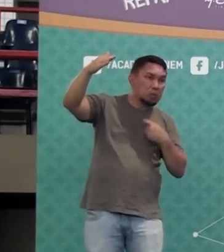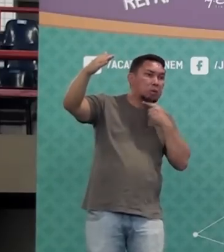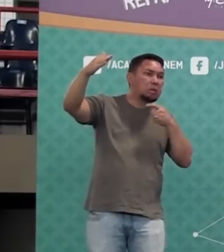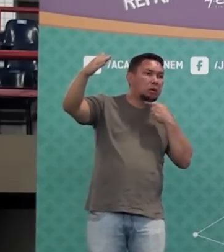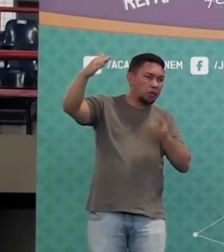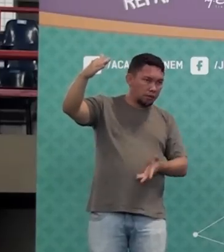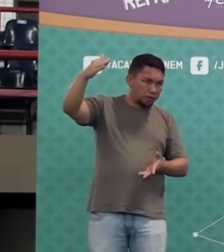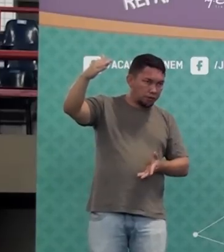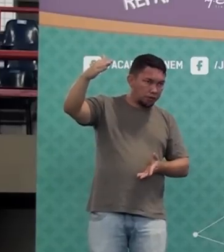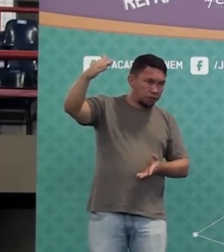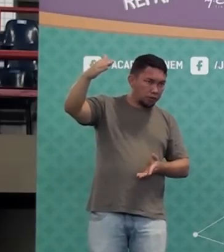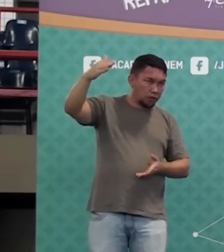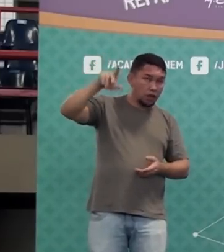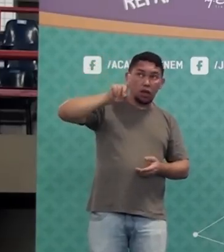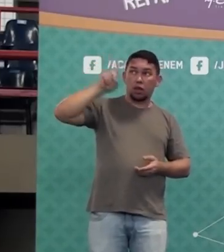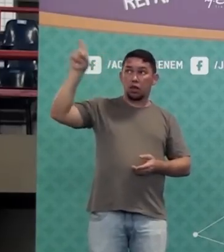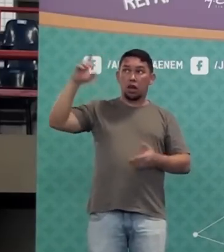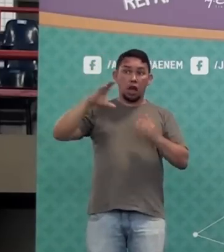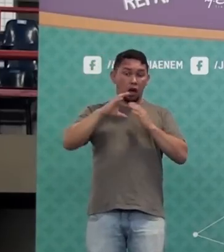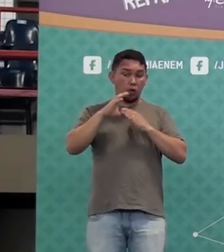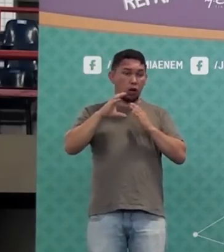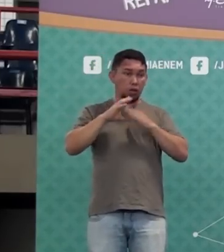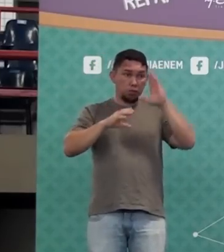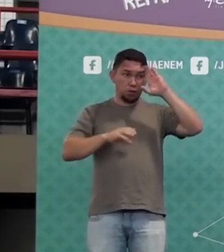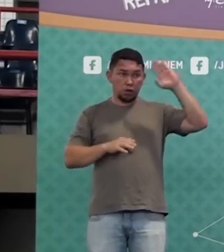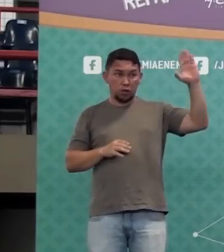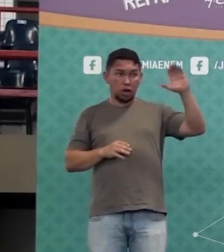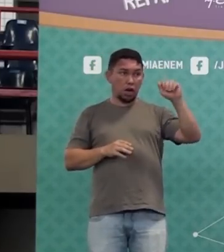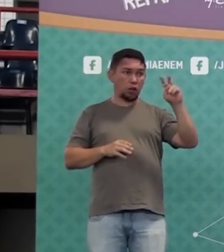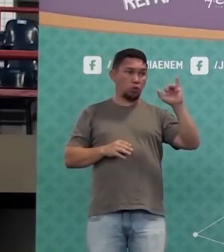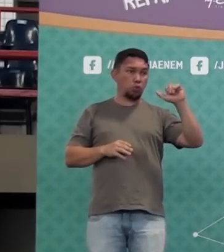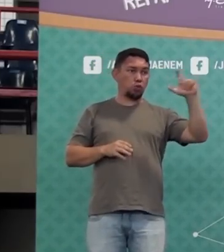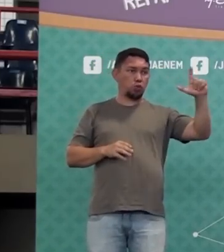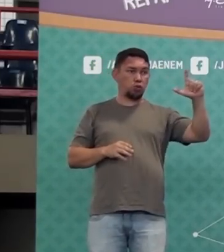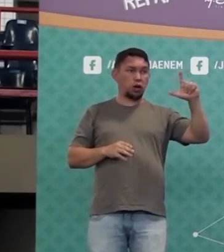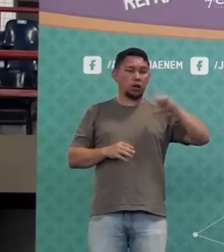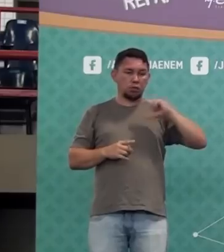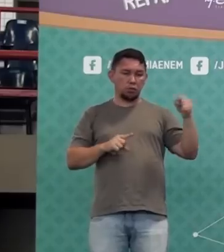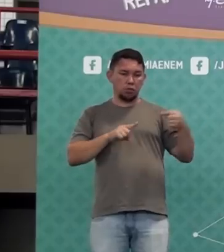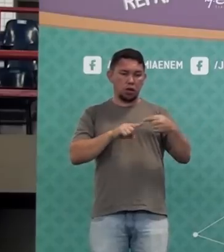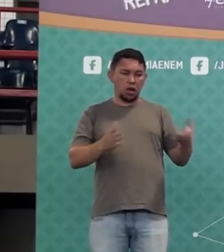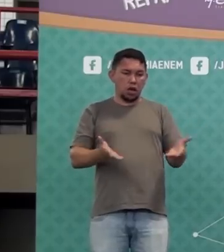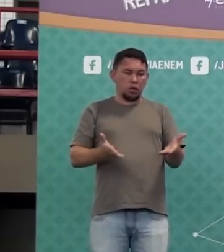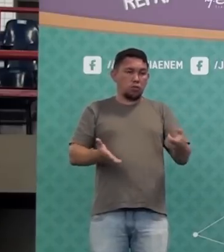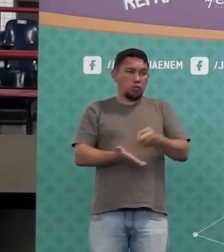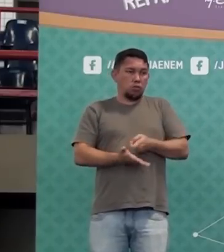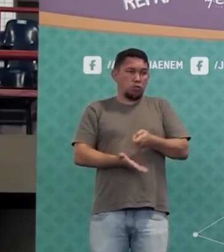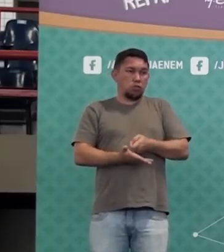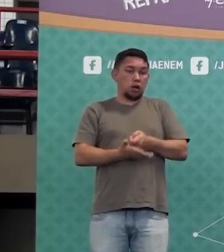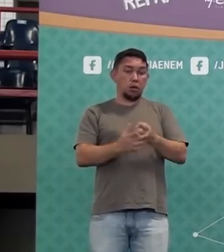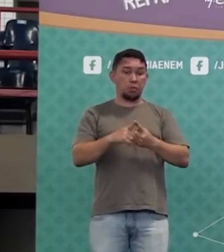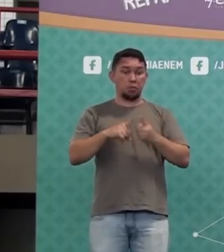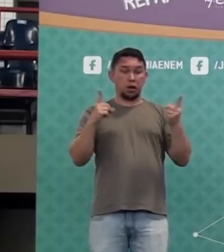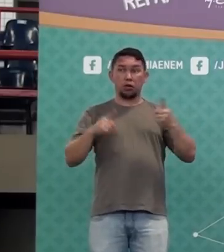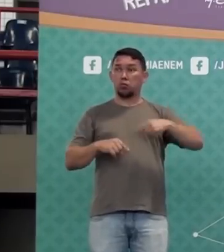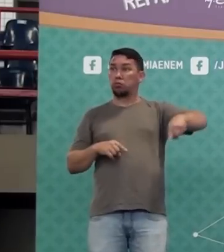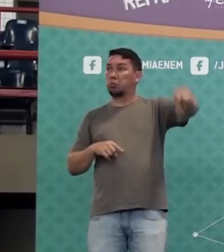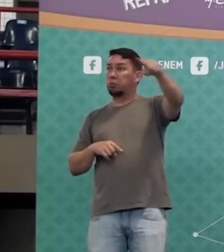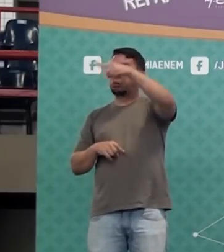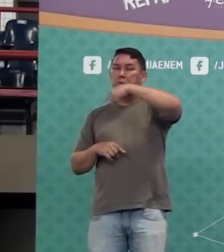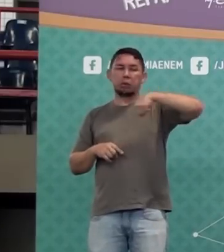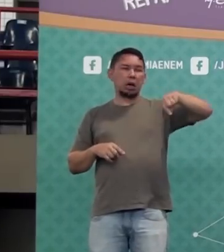de regra, é um assunto da atualidade. É um assunto super pertinente agora. Só que nós